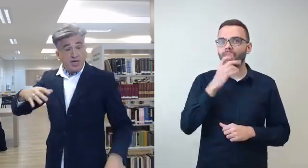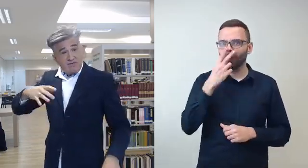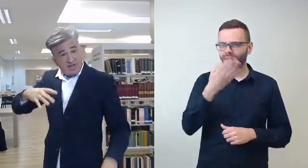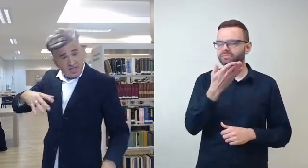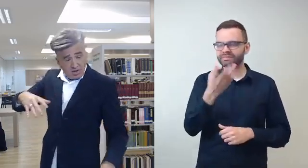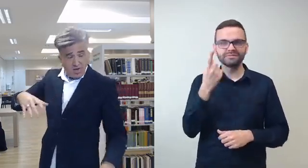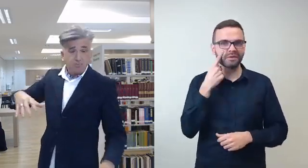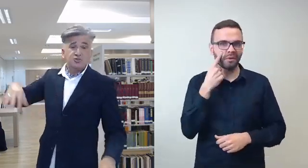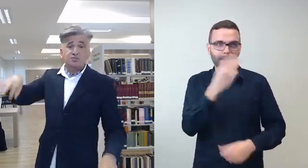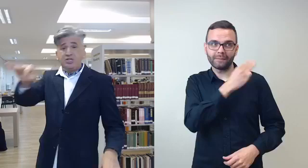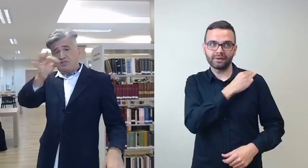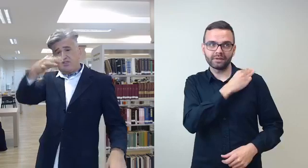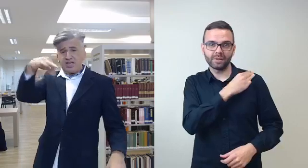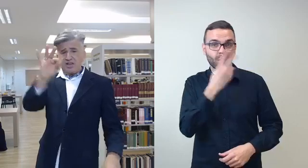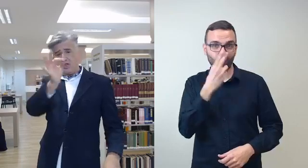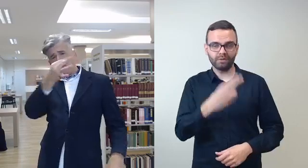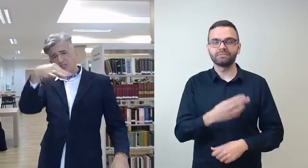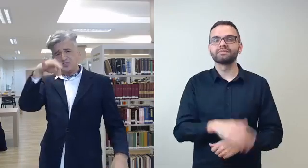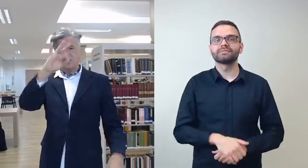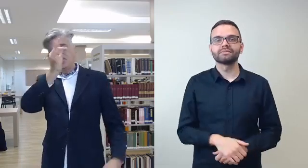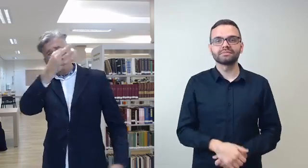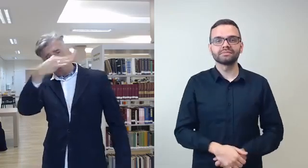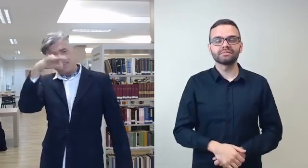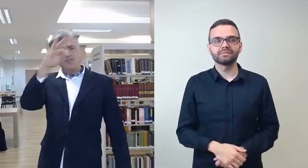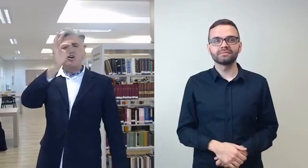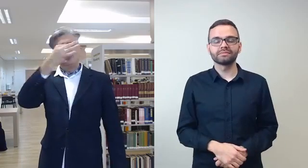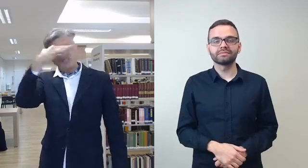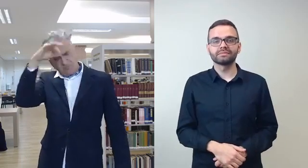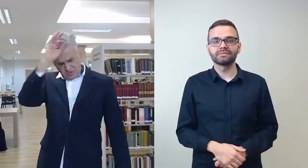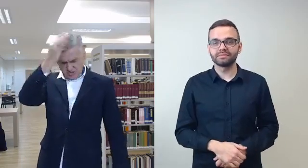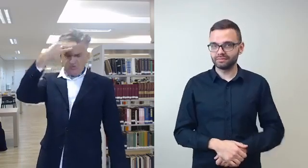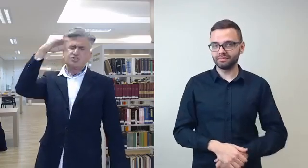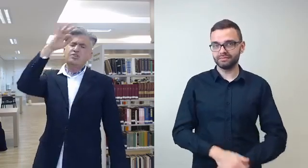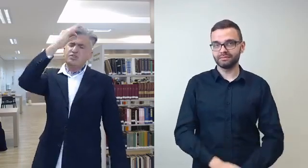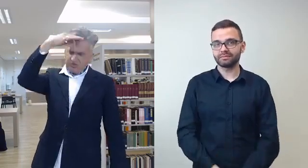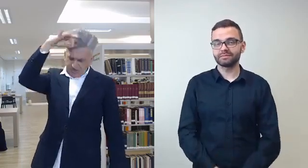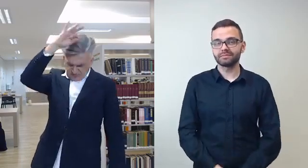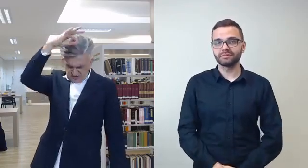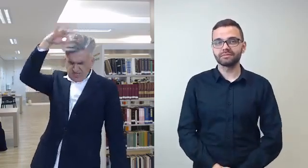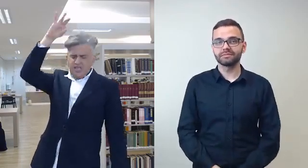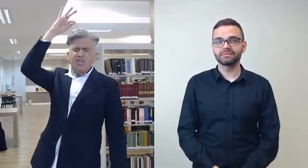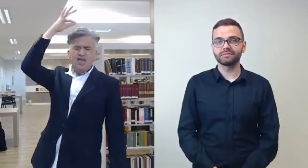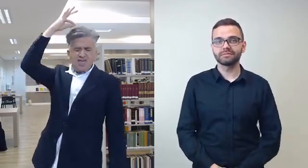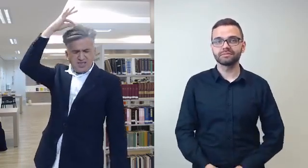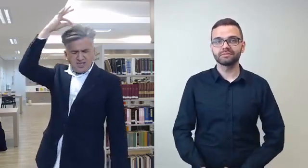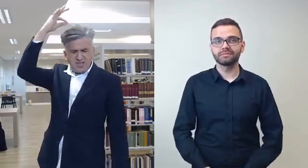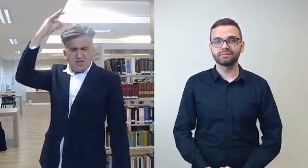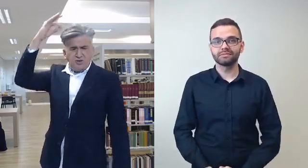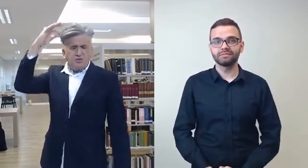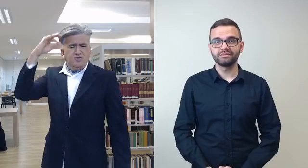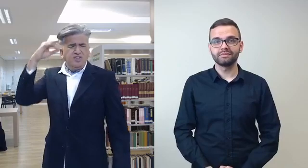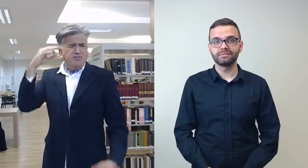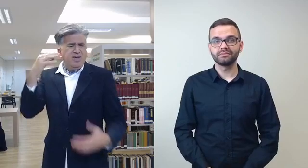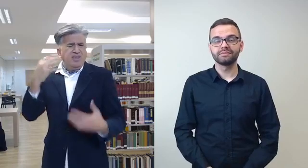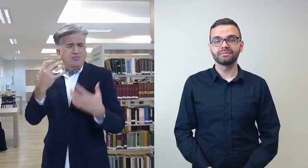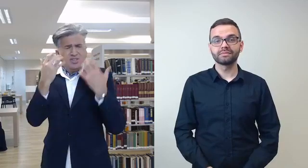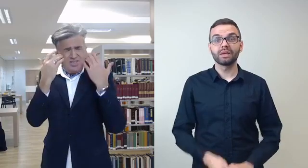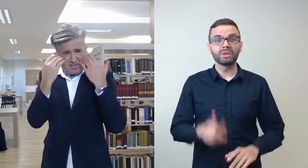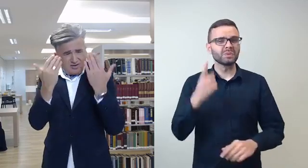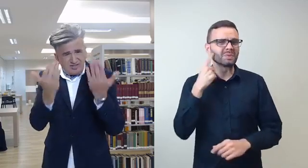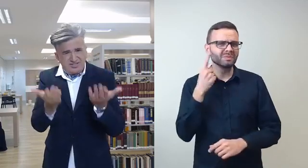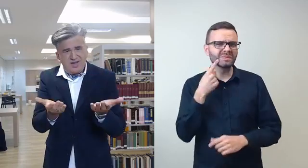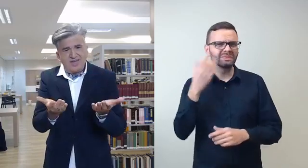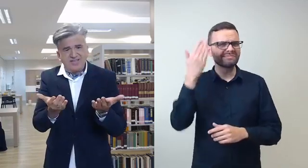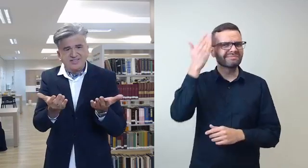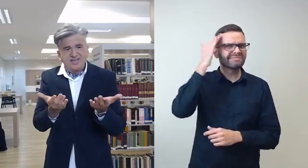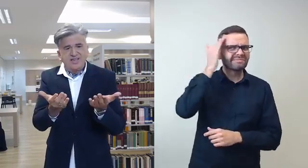O cara vai lá e olha para o espírito e vem aquele negócio assim, fazendo voltinha, e cai aqui. O surdo fica, peraí, eu não estou entendendo